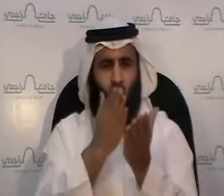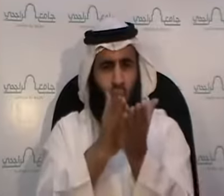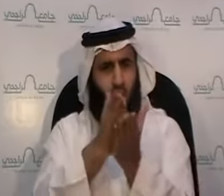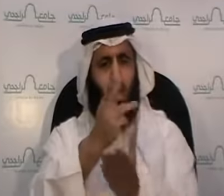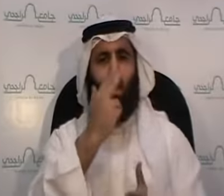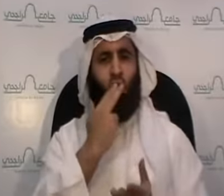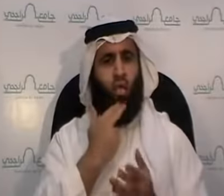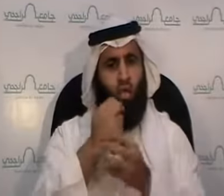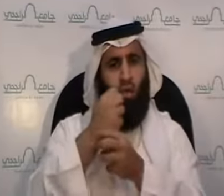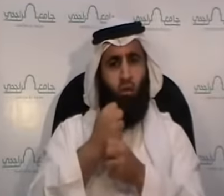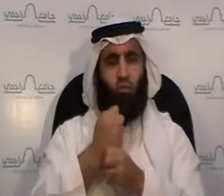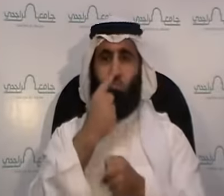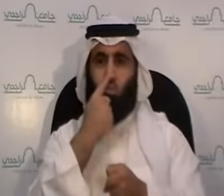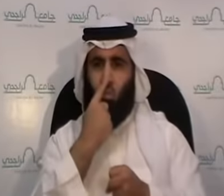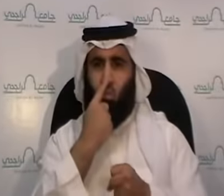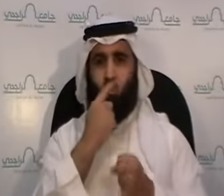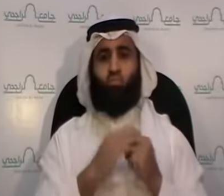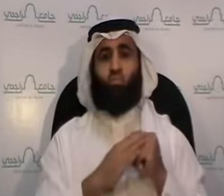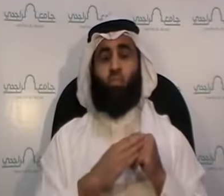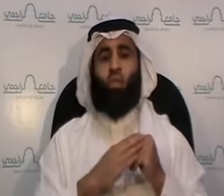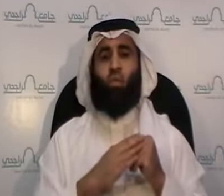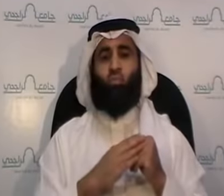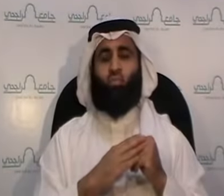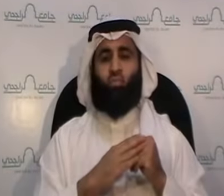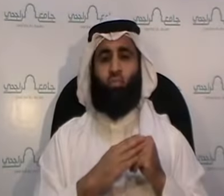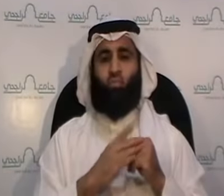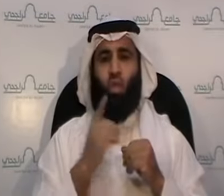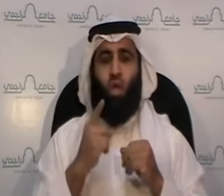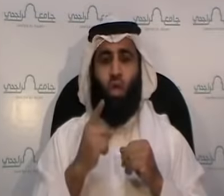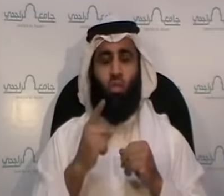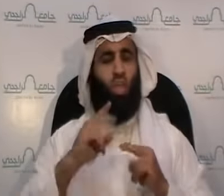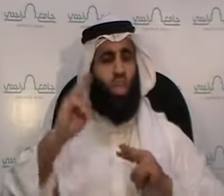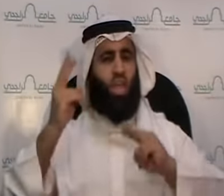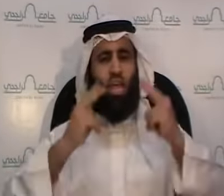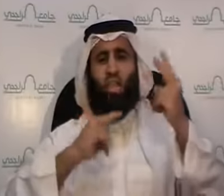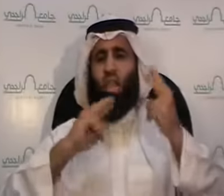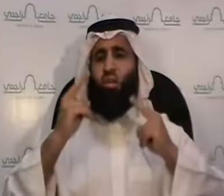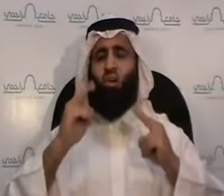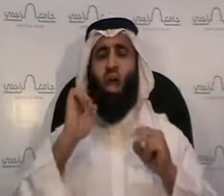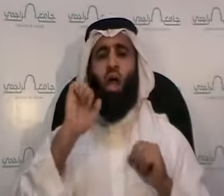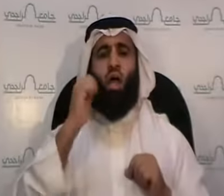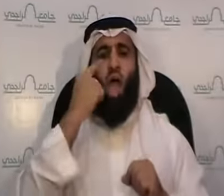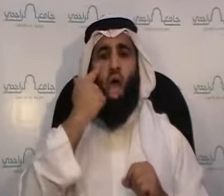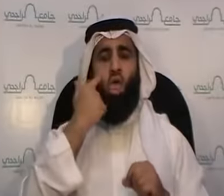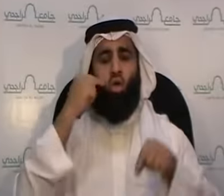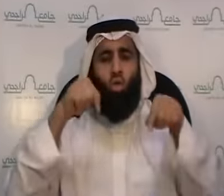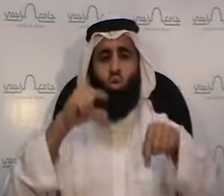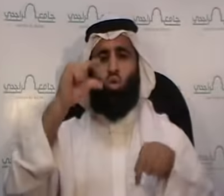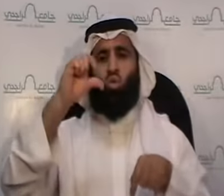والاستجابة لها. هذا التفاوت كله في الدنيا، وهم في